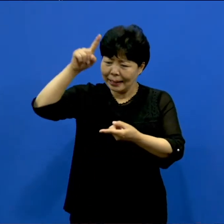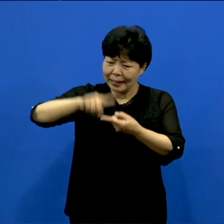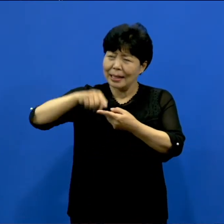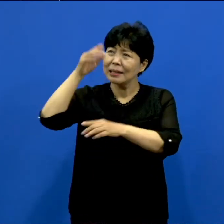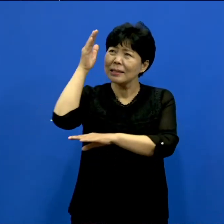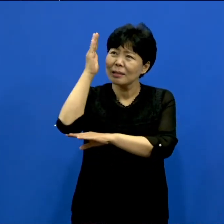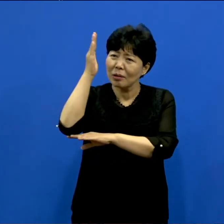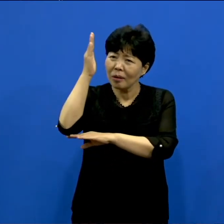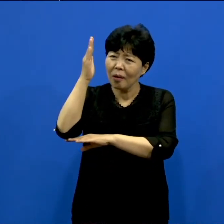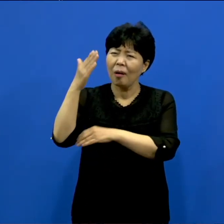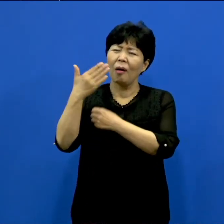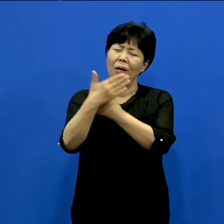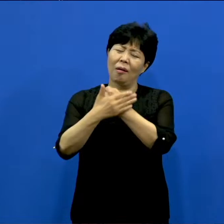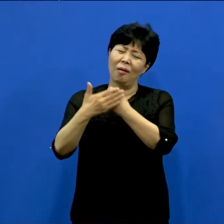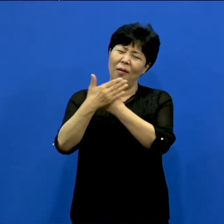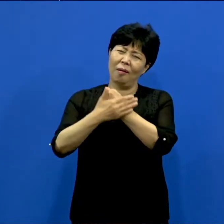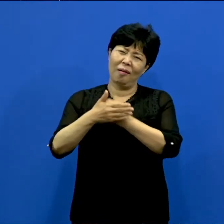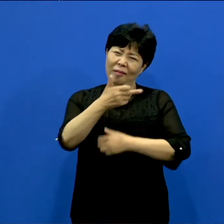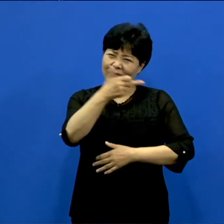관련된 말씀을 들으면